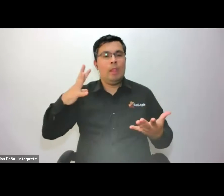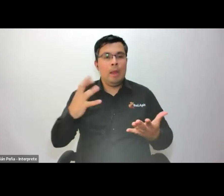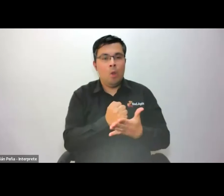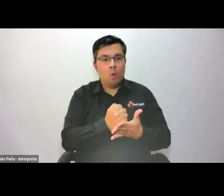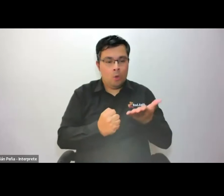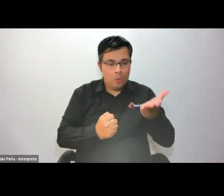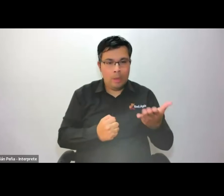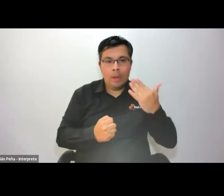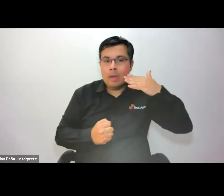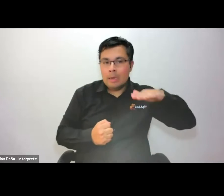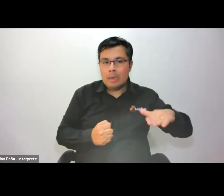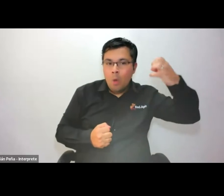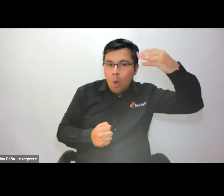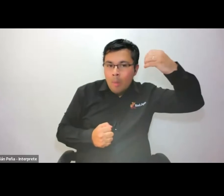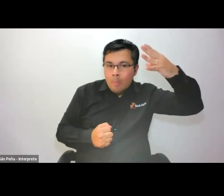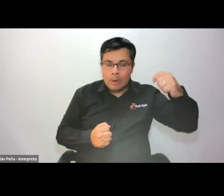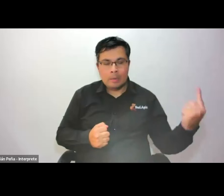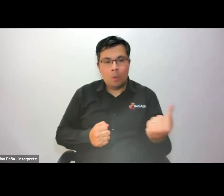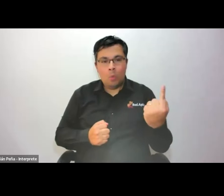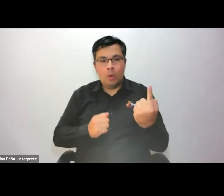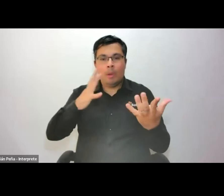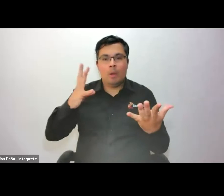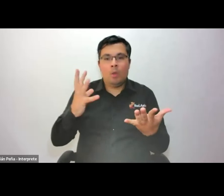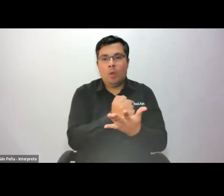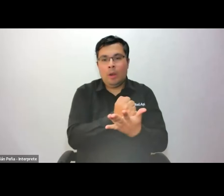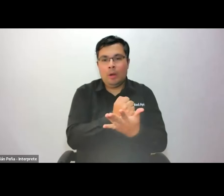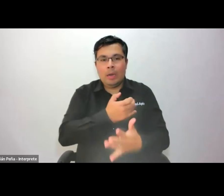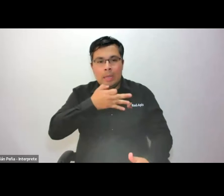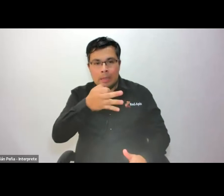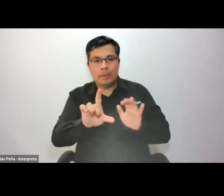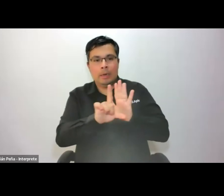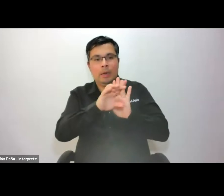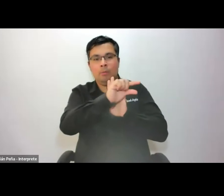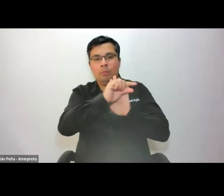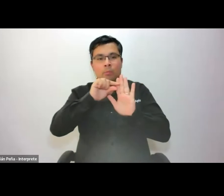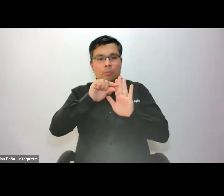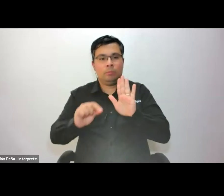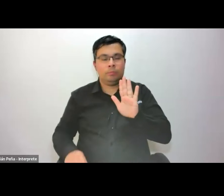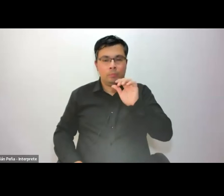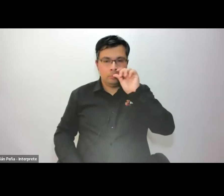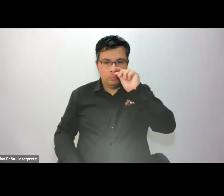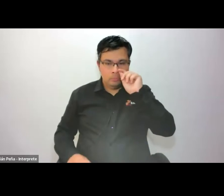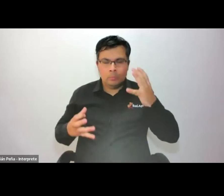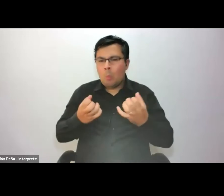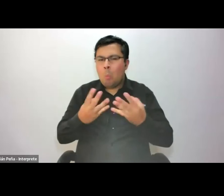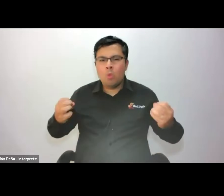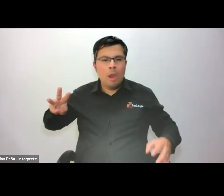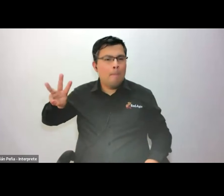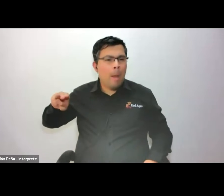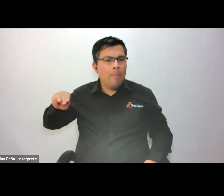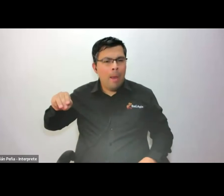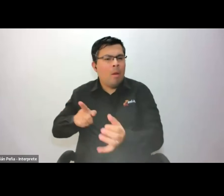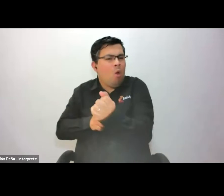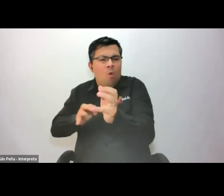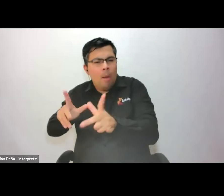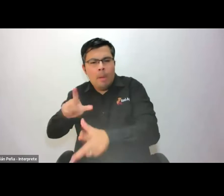esa autonomía progresiva, que es uno de los principios de la ley. Entonces, muchas mamás, muchas familias han manifestado su